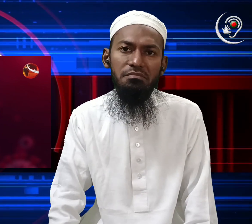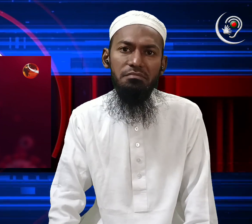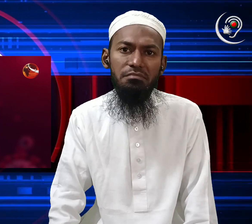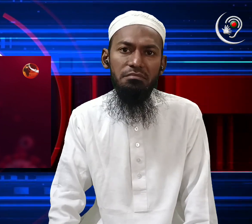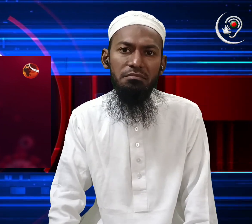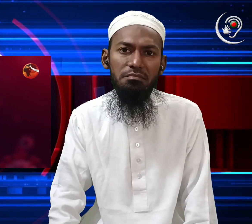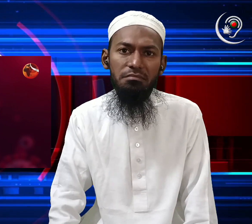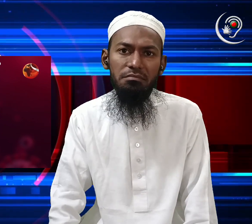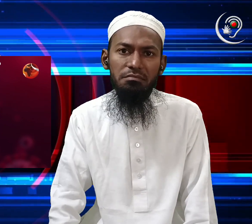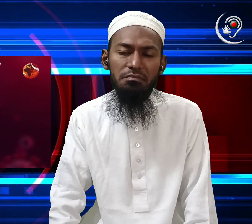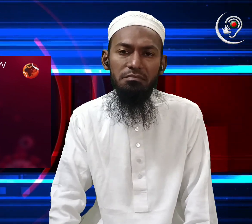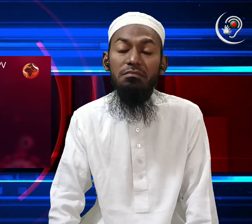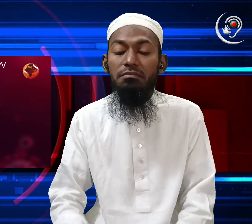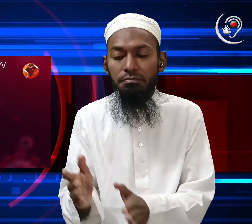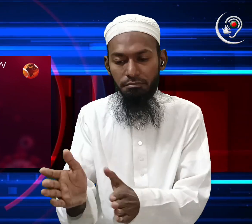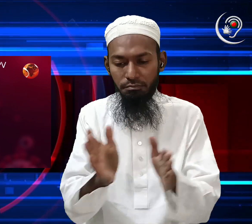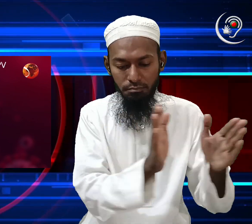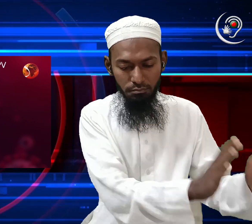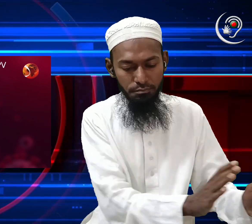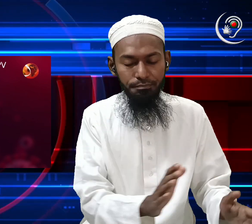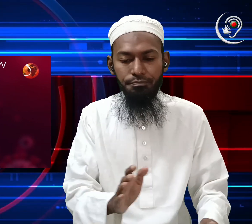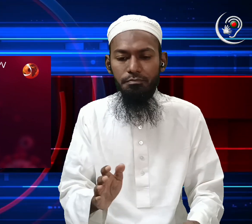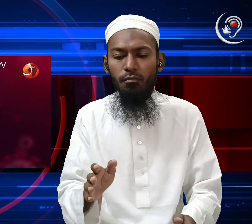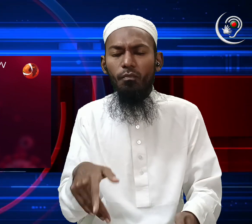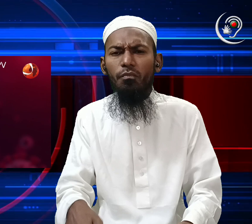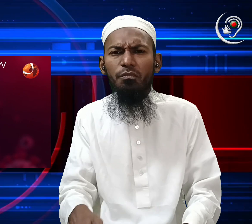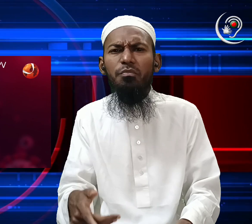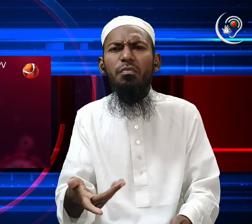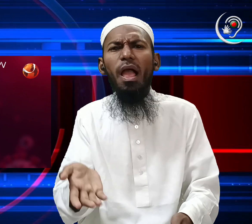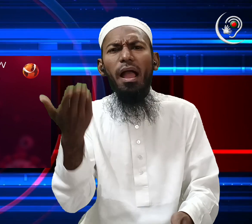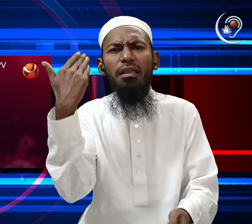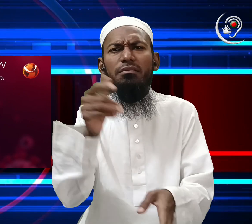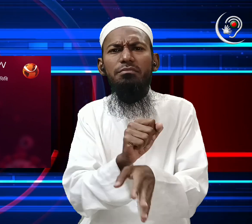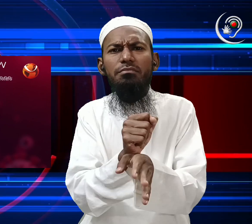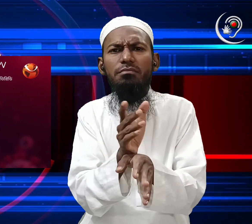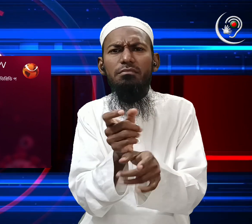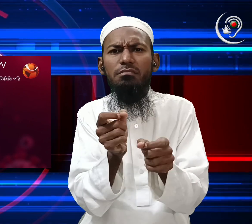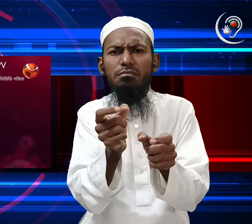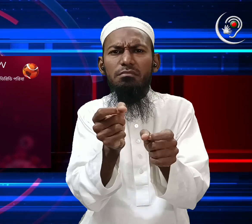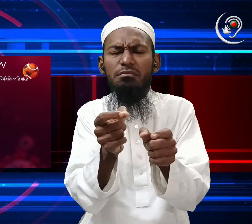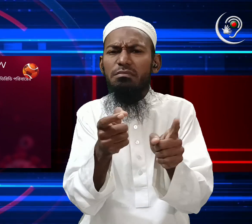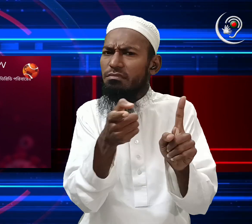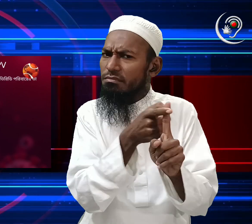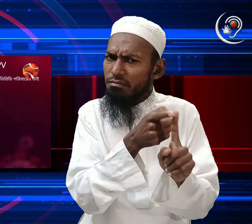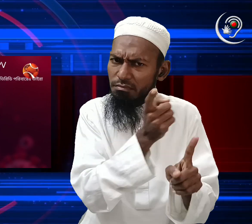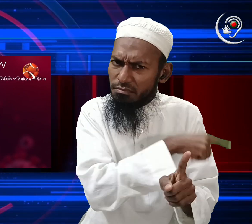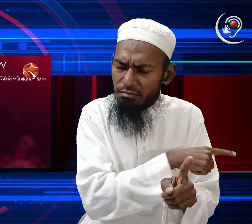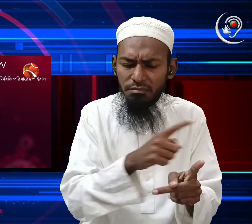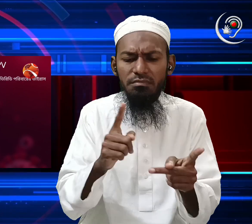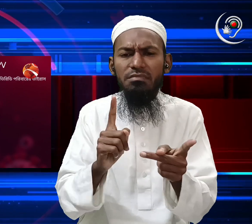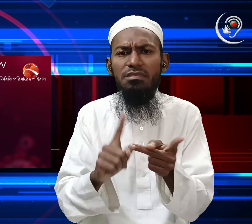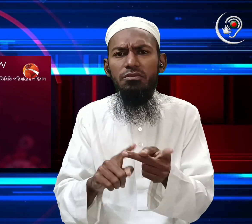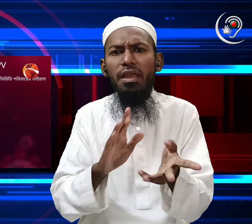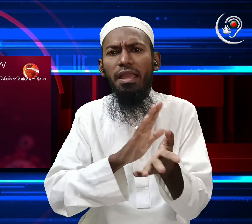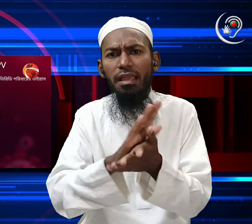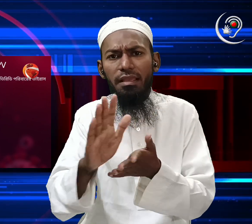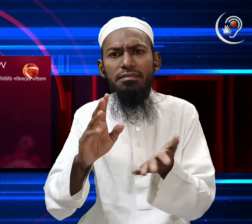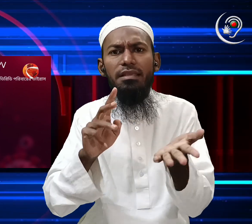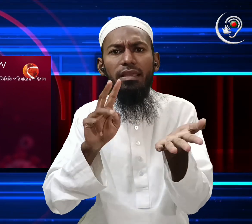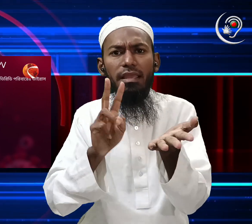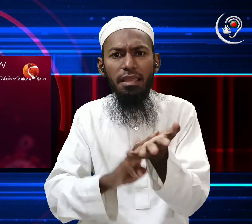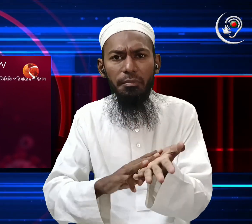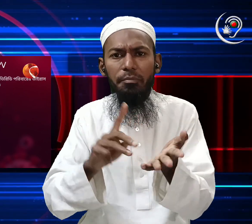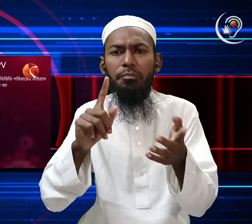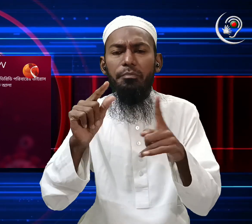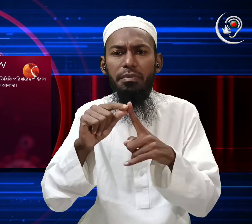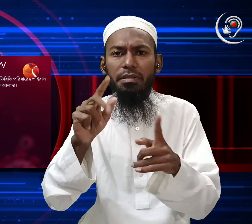চলুন এবার জেনে নেওয়া যাক কোভিড-19 করোনা ভাইরাসের সাথে HMPV ভাইরাসের কিছু পার্থক্য। কোভিড-19 করোনা ভাইরাস